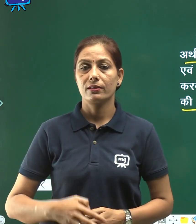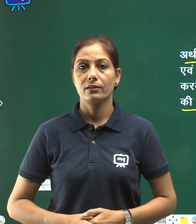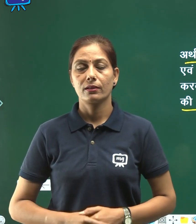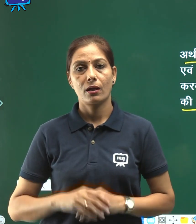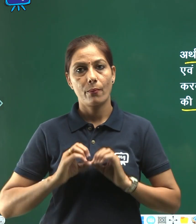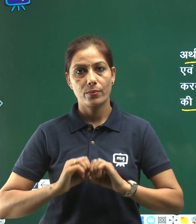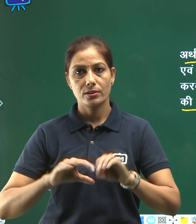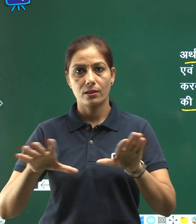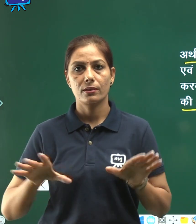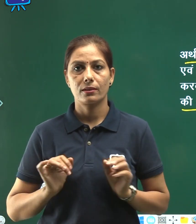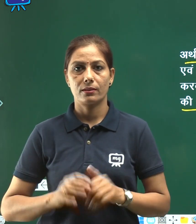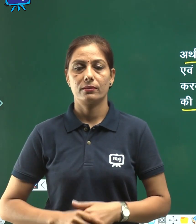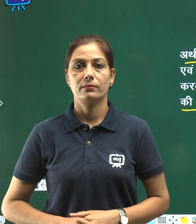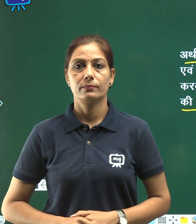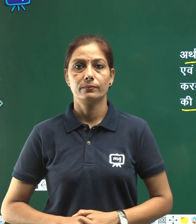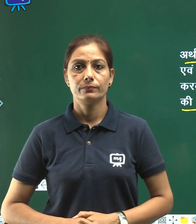का प्रसार करना।